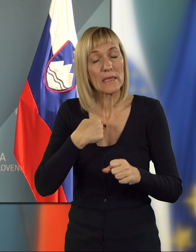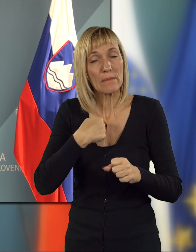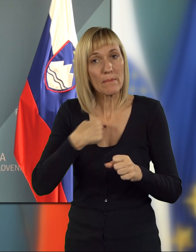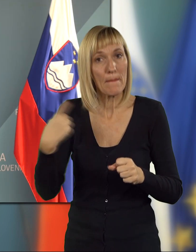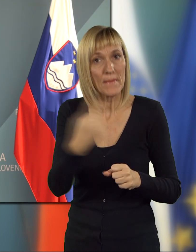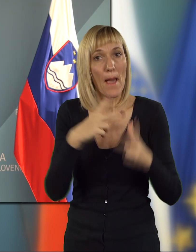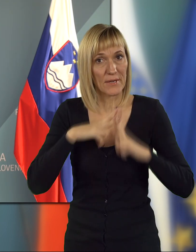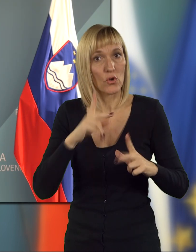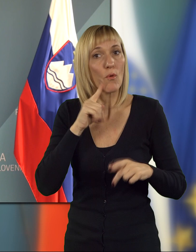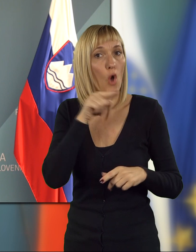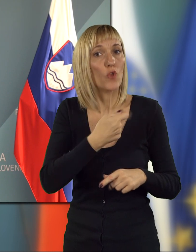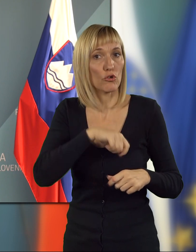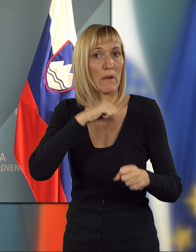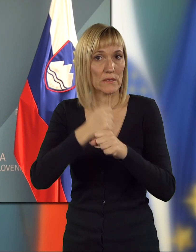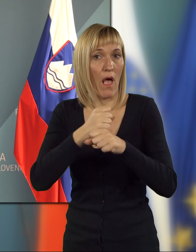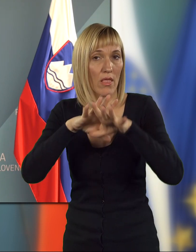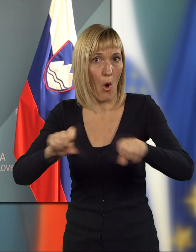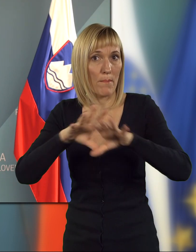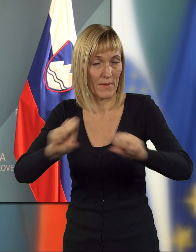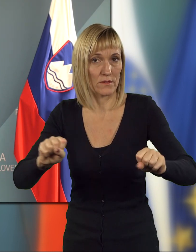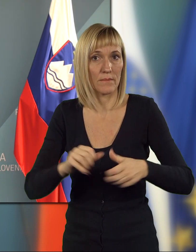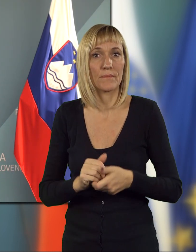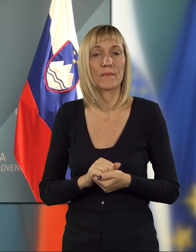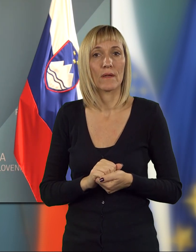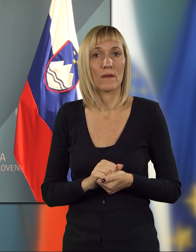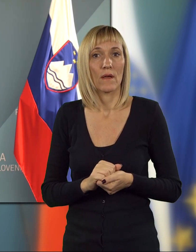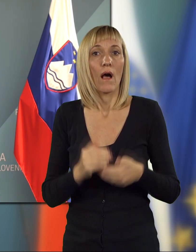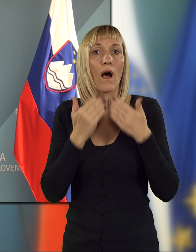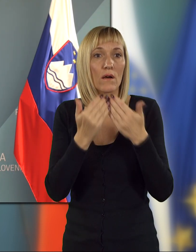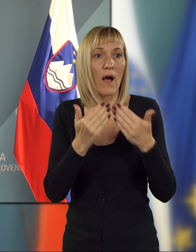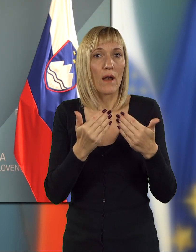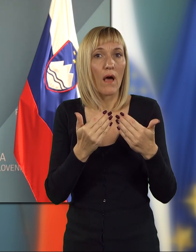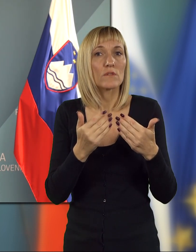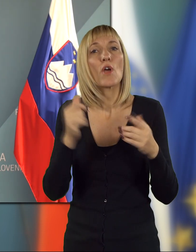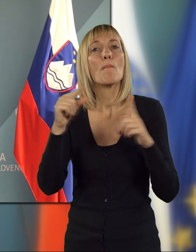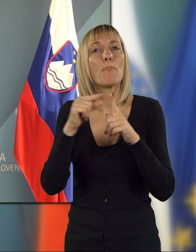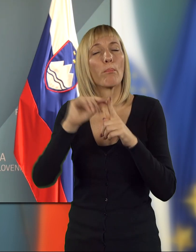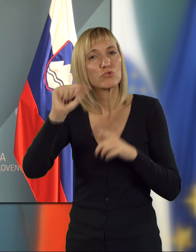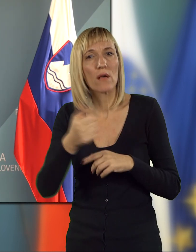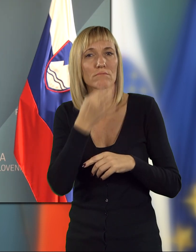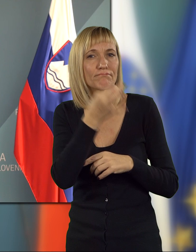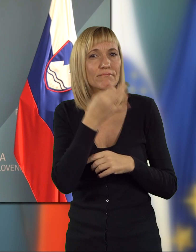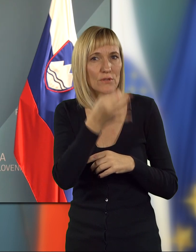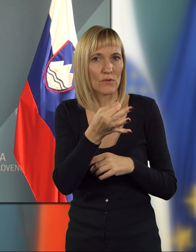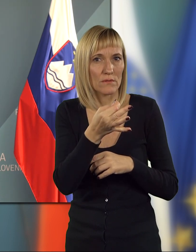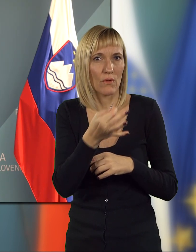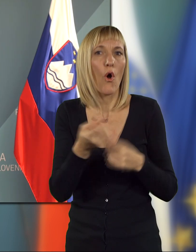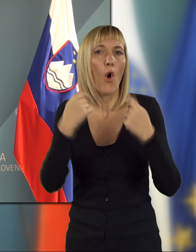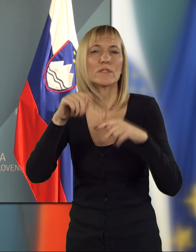da bodo ustrezne inšpekcije tudi ustrezno odreagirale. Hvala, zdaj imam ponovno vprašanje pod